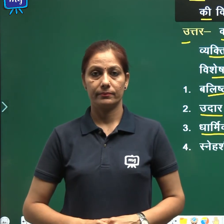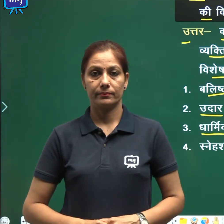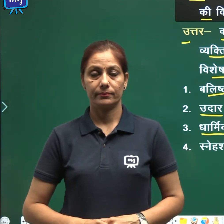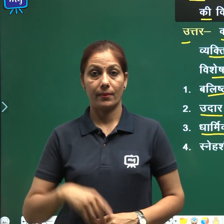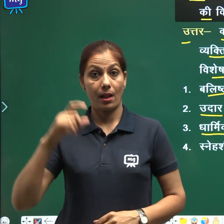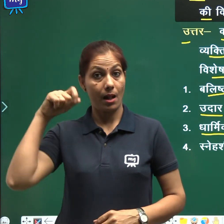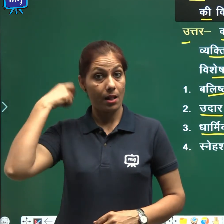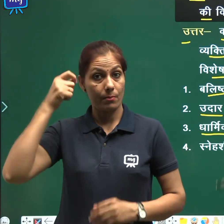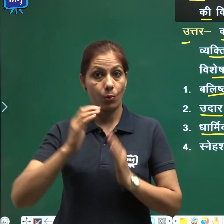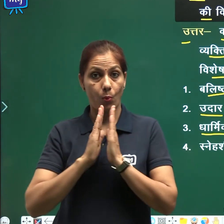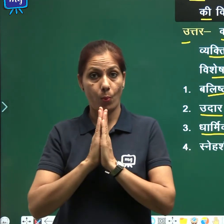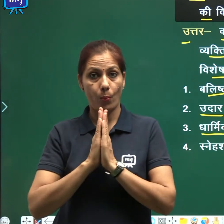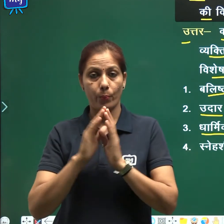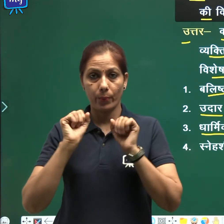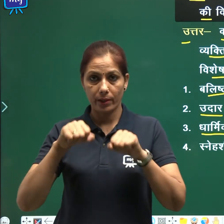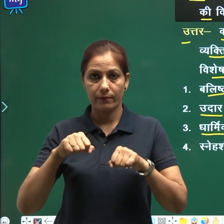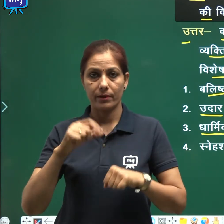धार्मिक प्रवृत्ति के थे